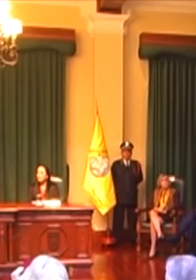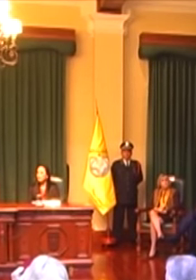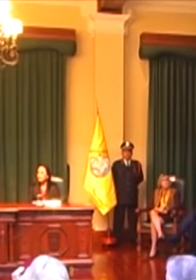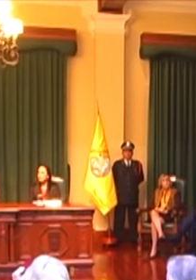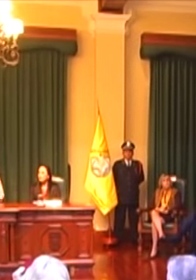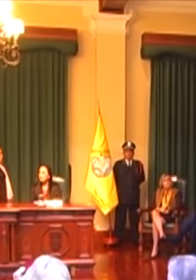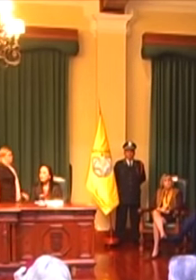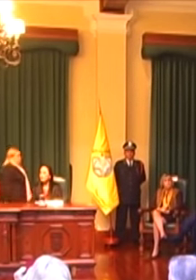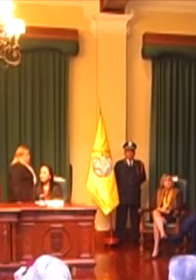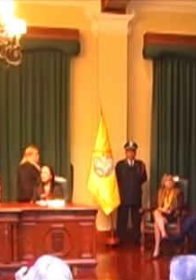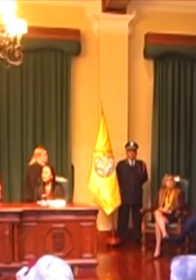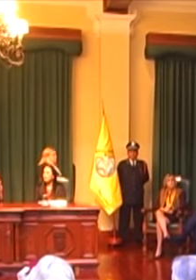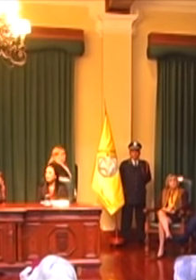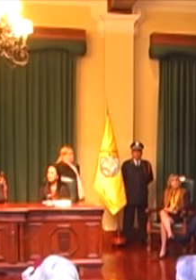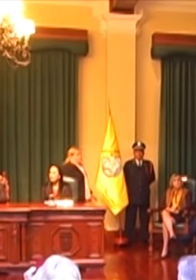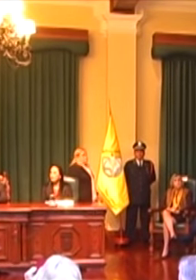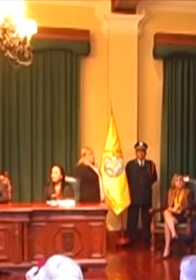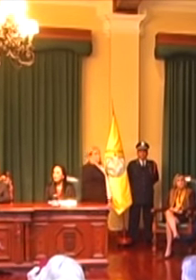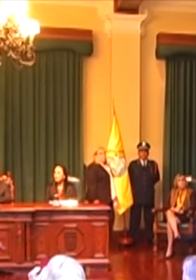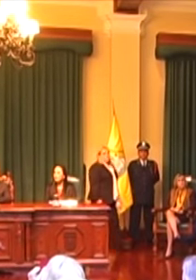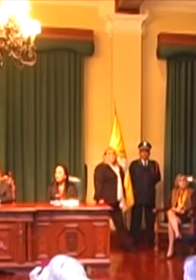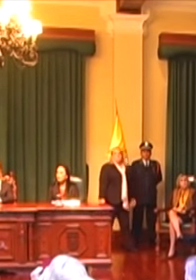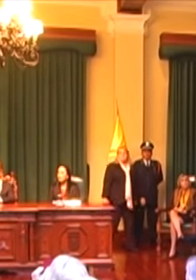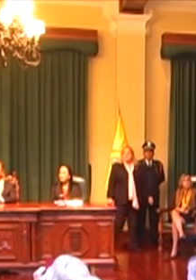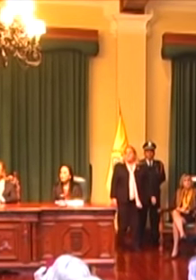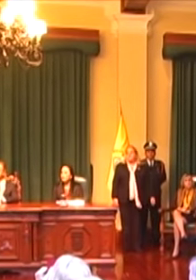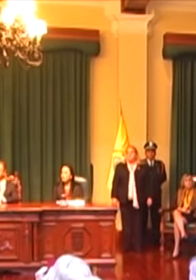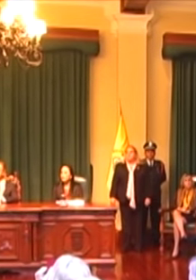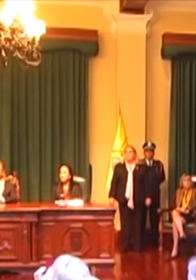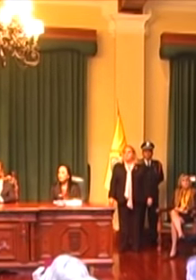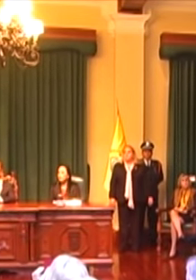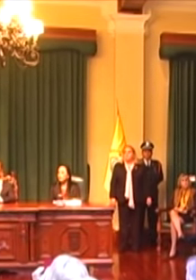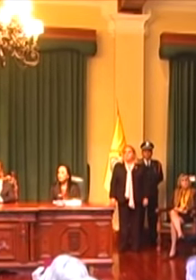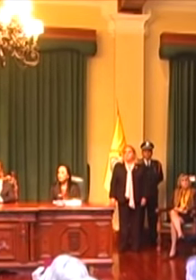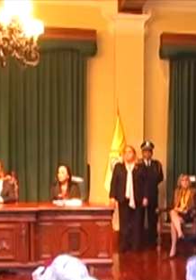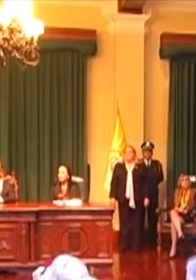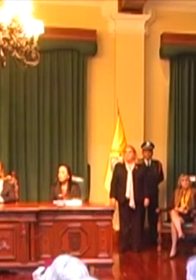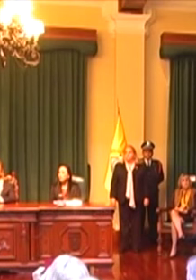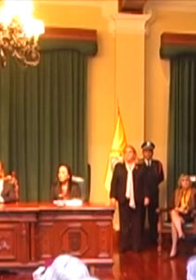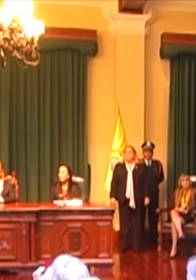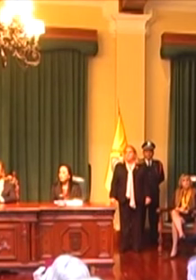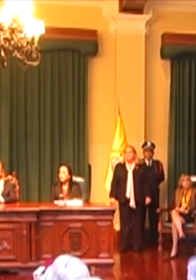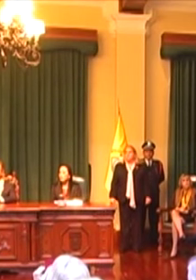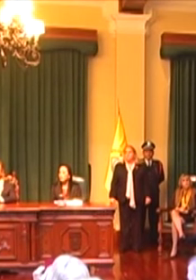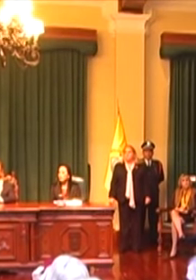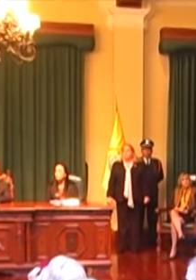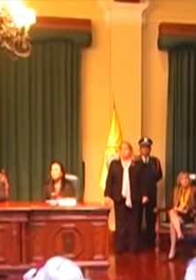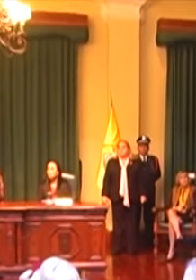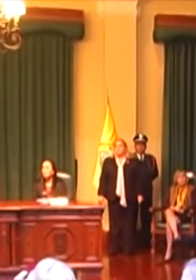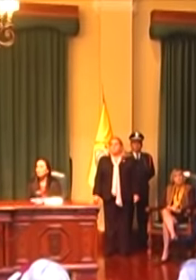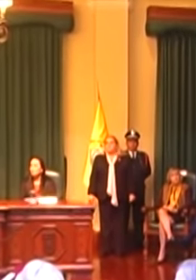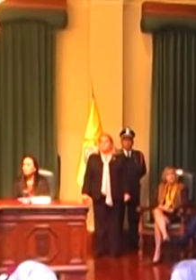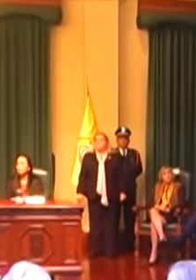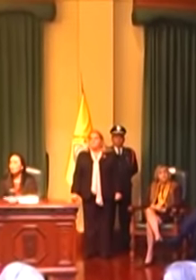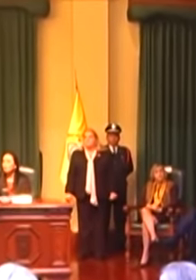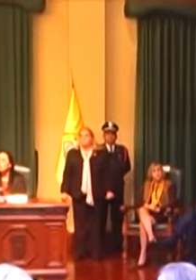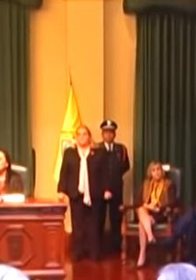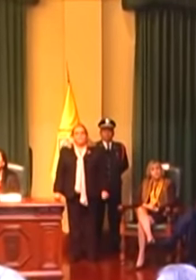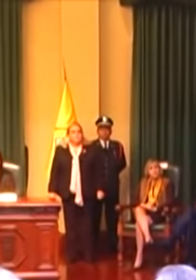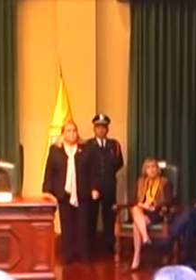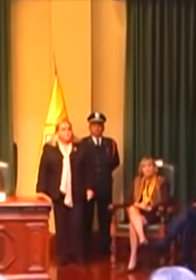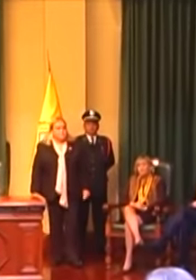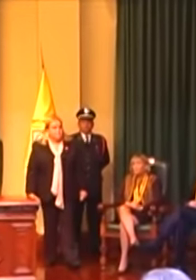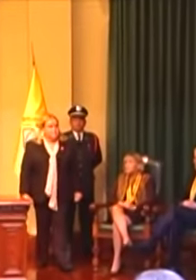Palacios Paiva, en el grado de Ciudadano Ejemplar, categoría Justicia, a cargo del doctor Jorge Muñoz